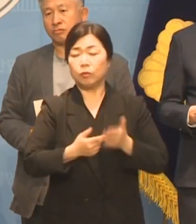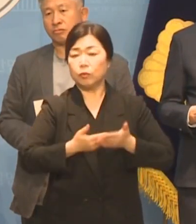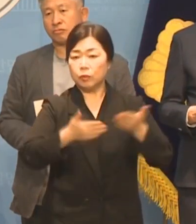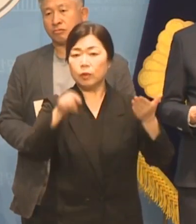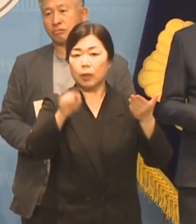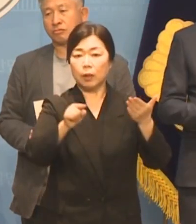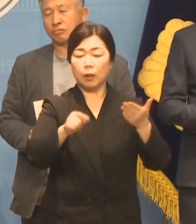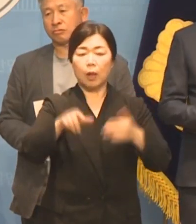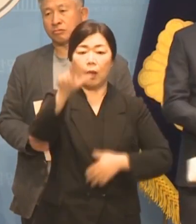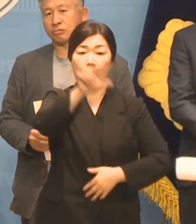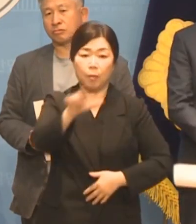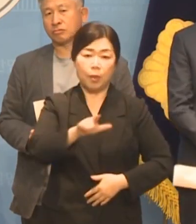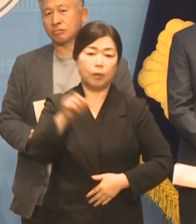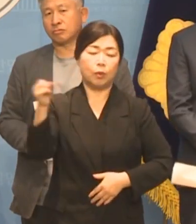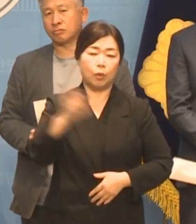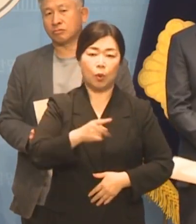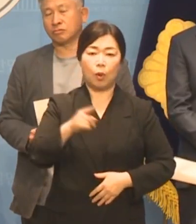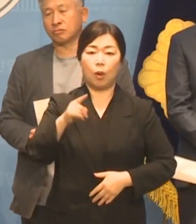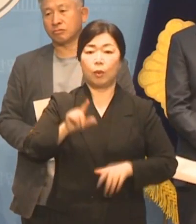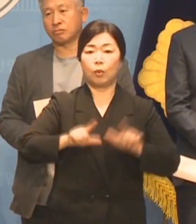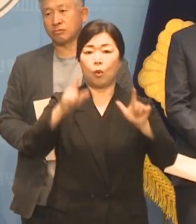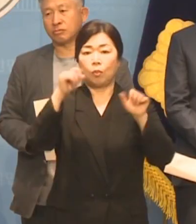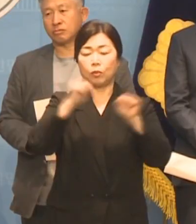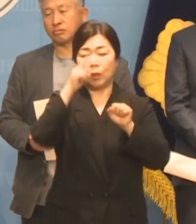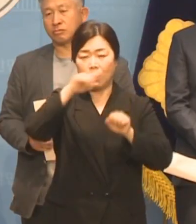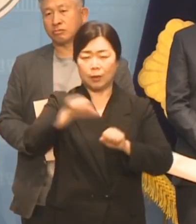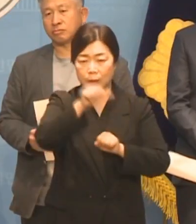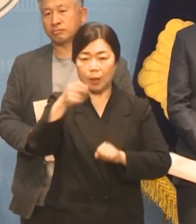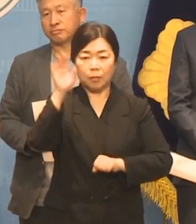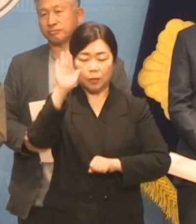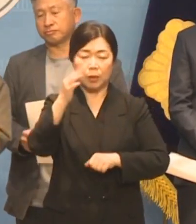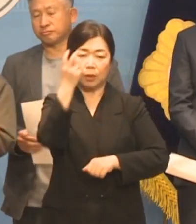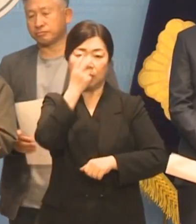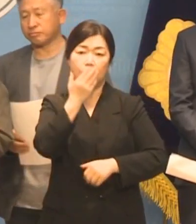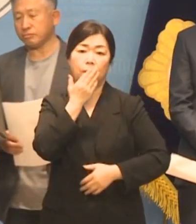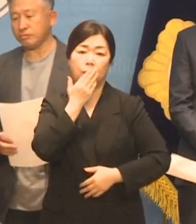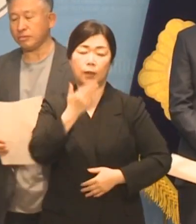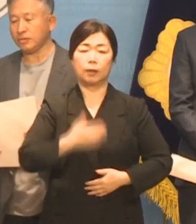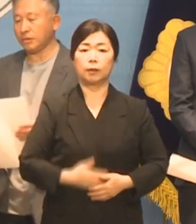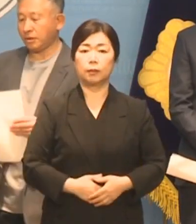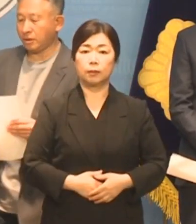한반도와 동북아시아의 미래를 지키는 길입니다. 감사합니다.